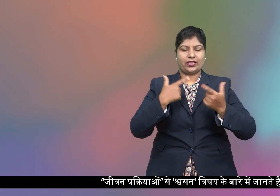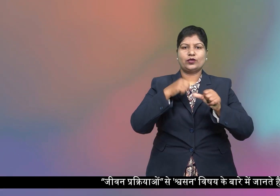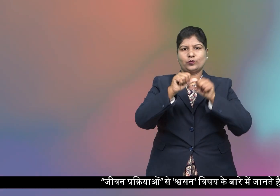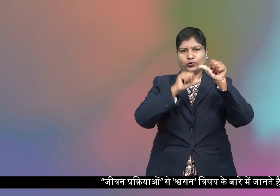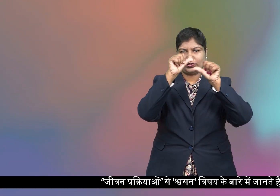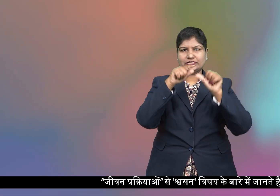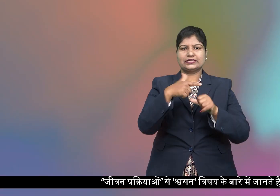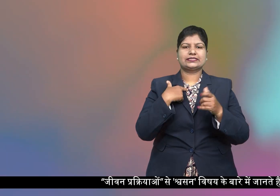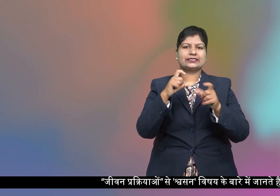जानते हैं।